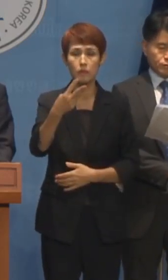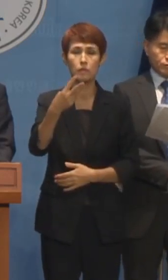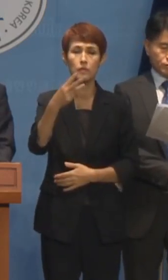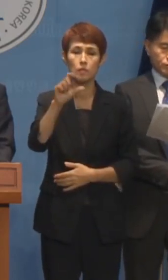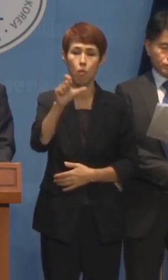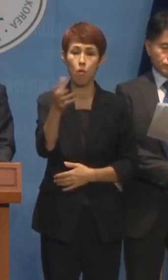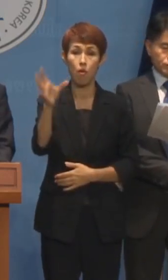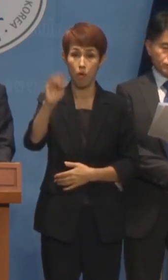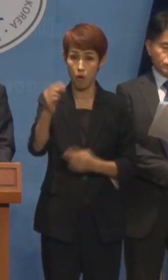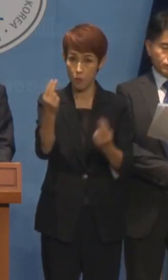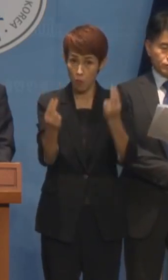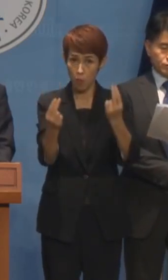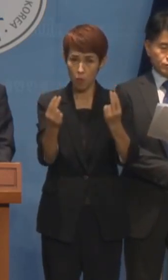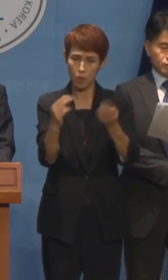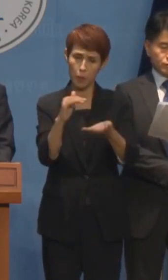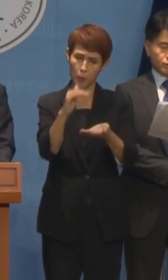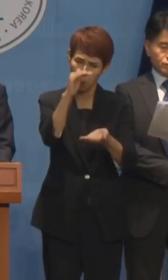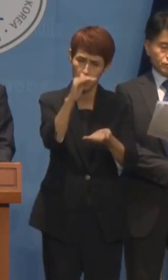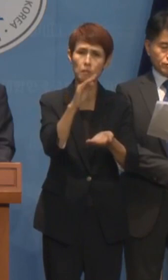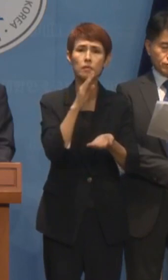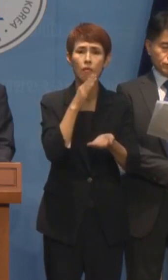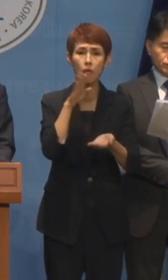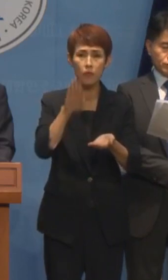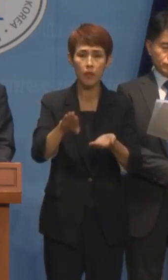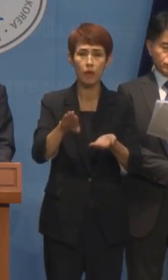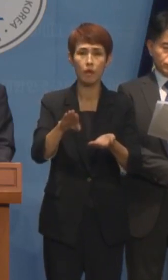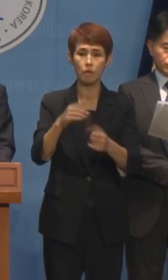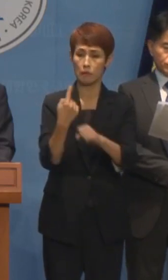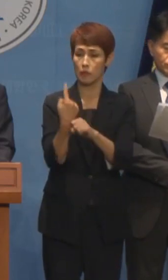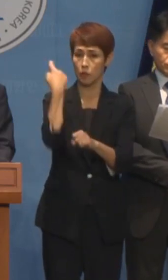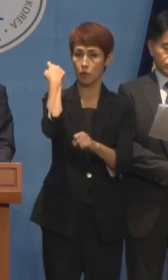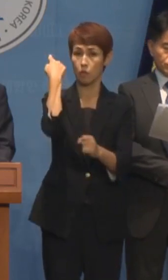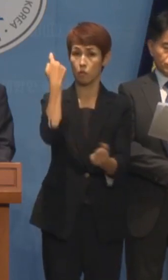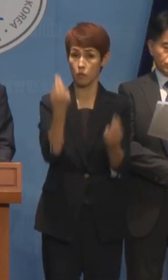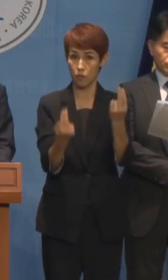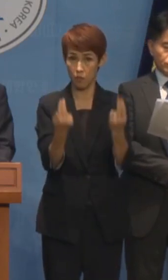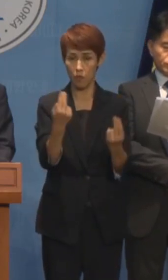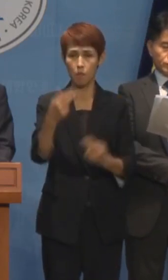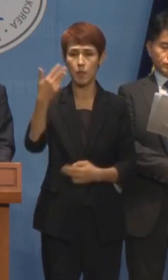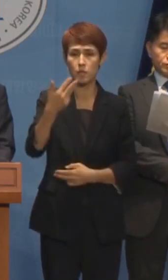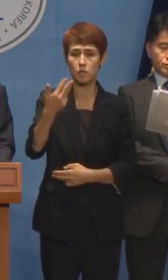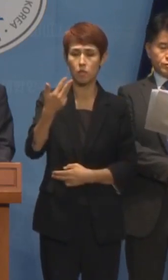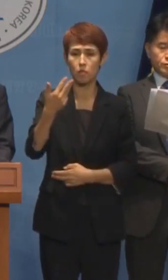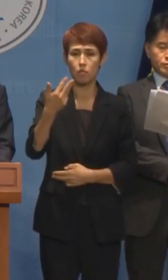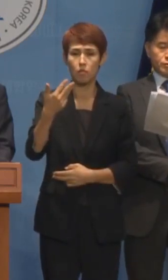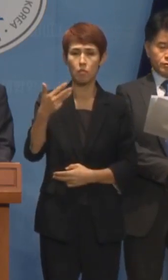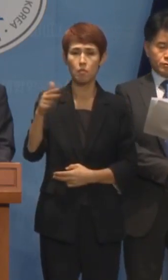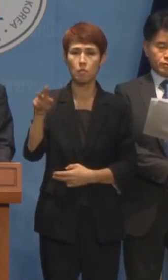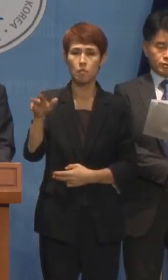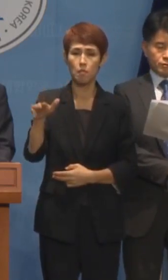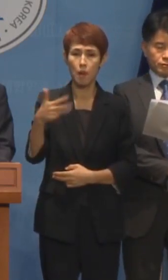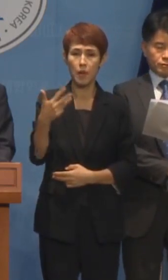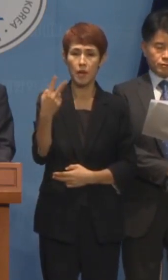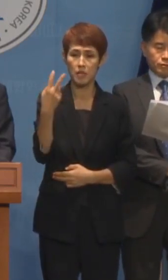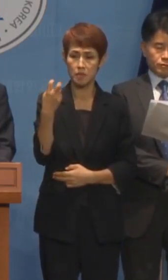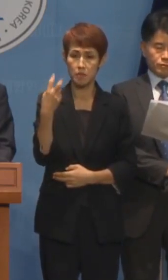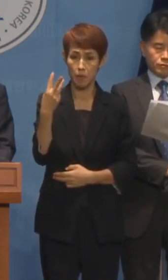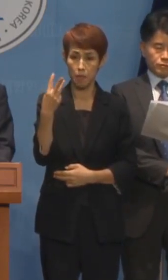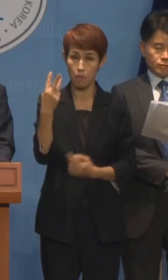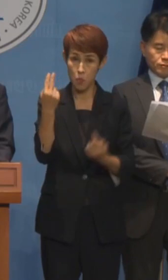7,315억 원 대비 소폭 늘었으나 2023년도 예산 8,824억 원에 비해